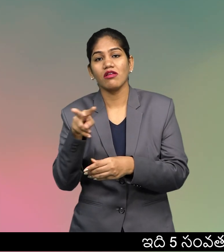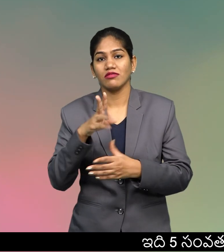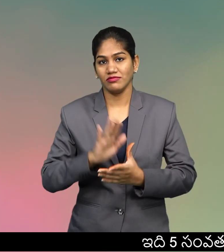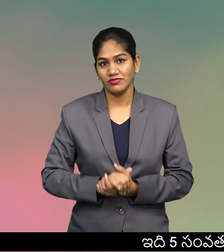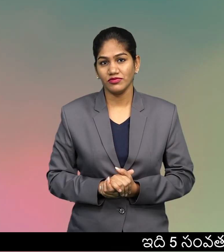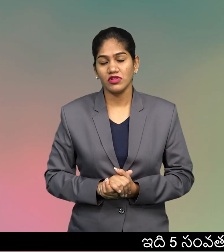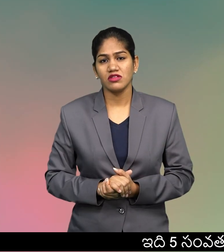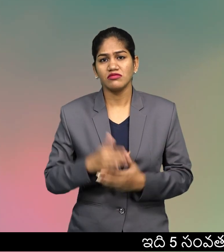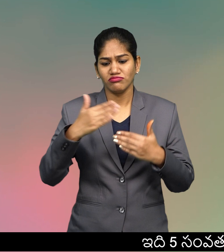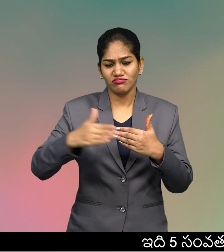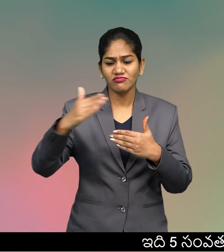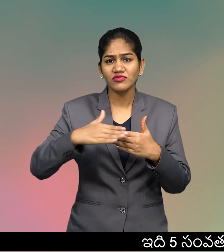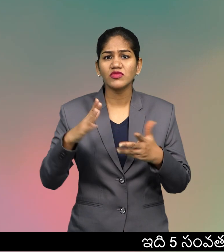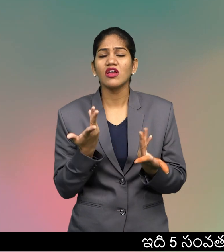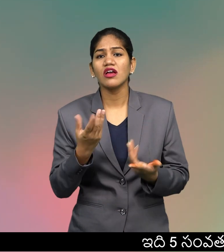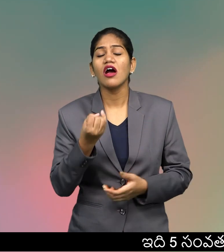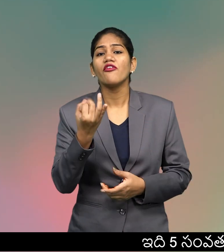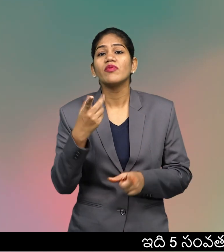ఇది 5 సంవత్సరాల పాటు కొనసాగింది.